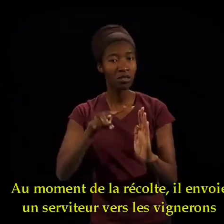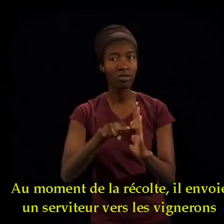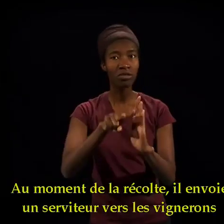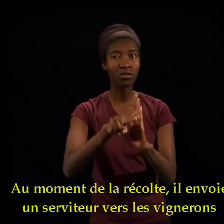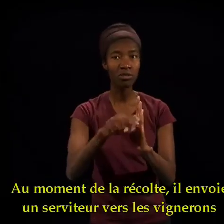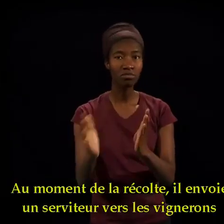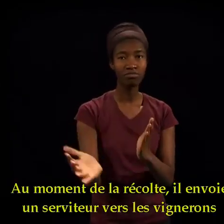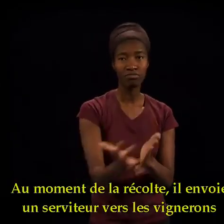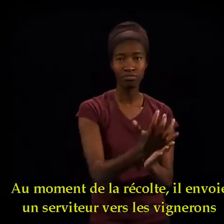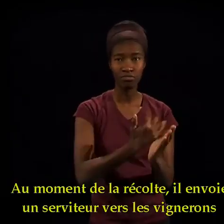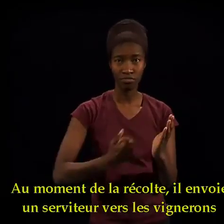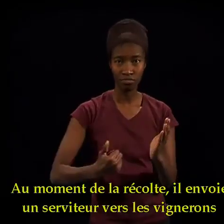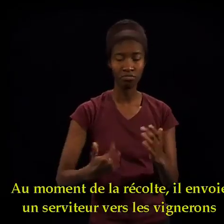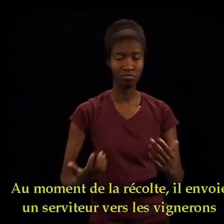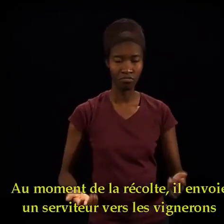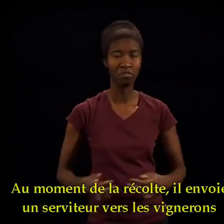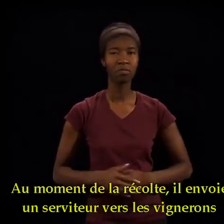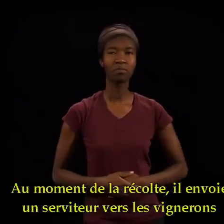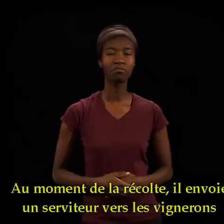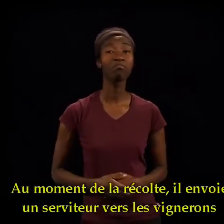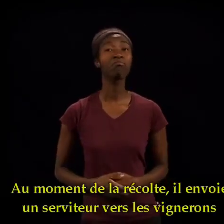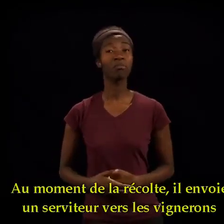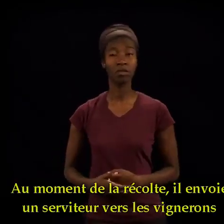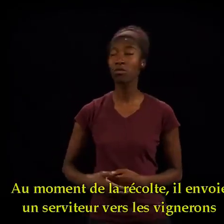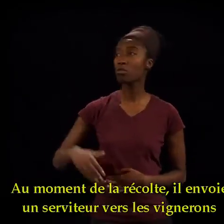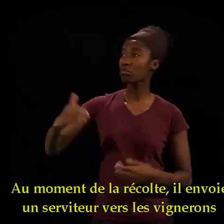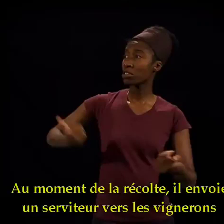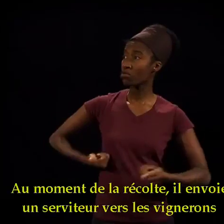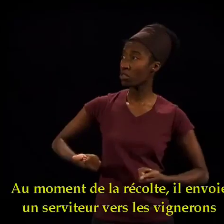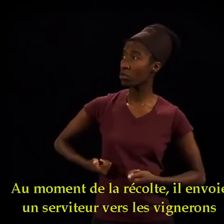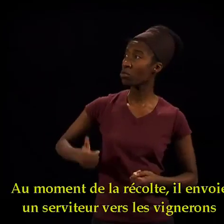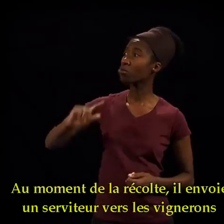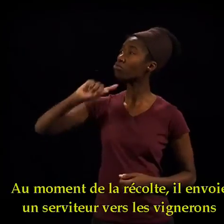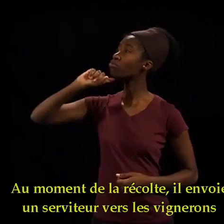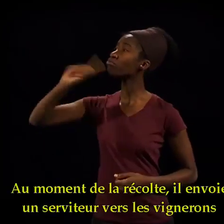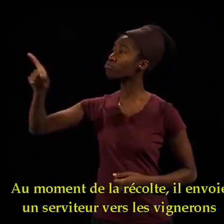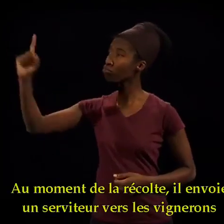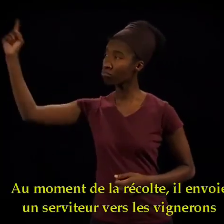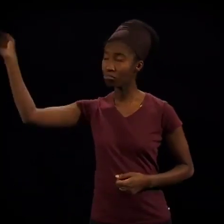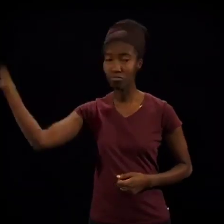Au moment de la récolte, il envoie un serviteur vers les vignerons